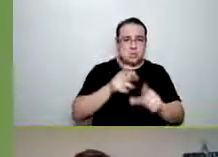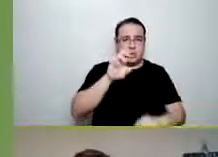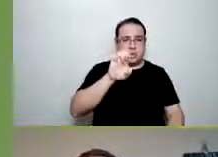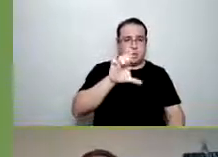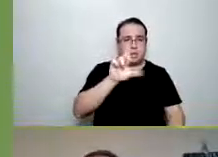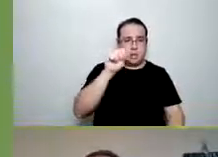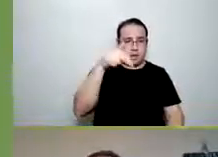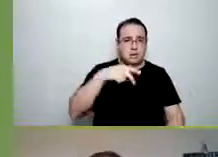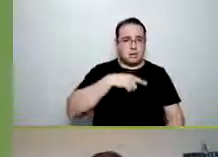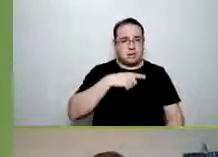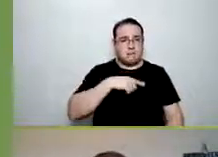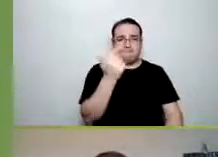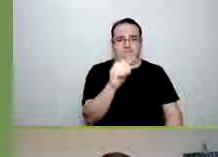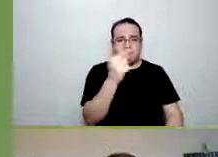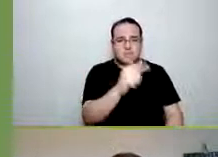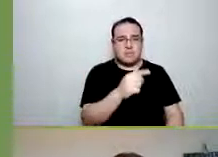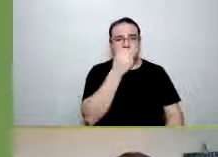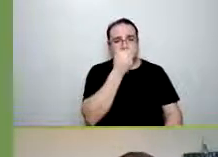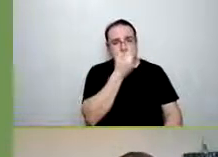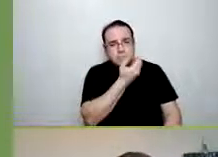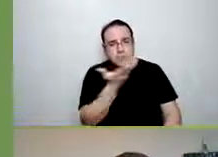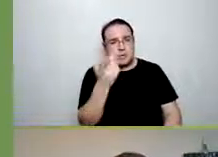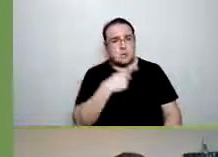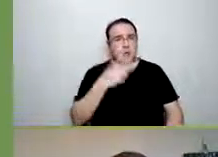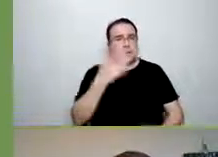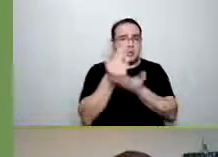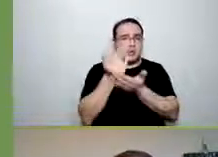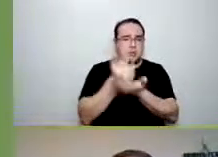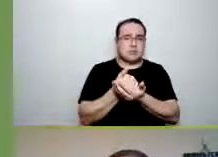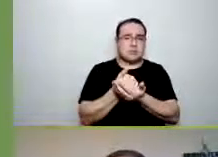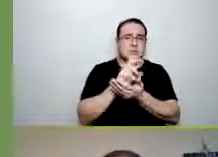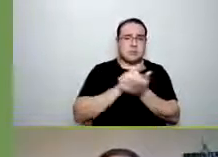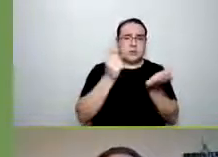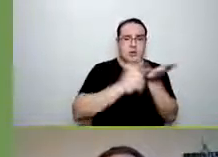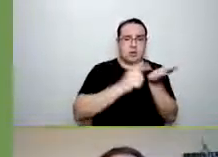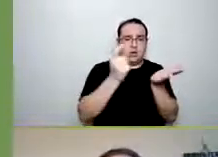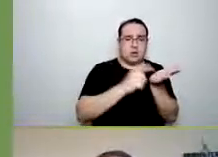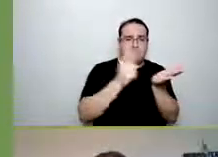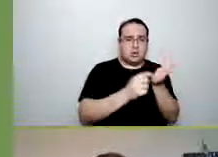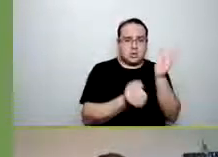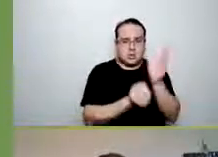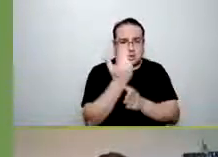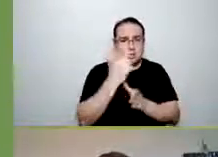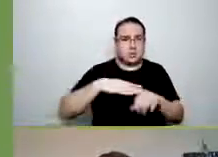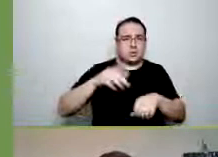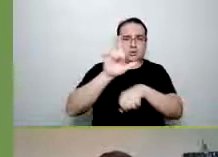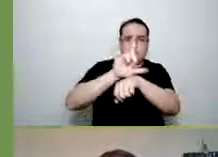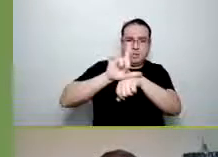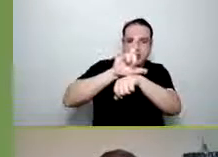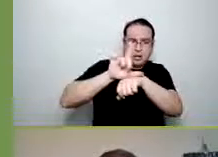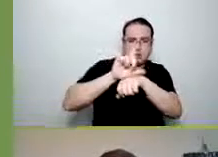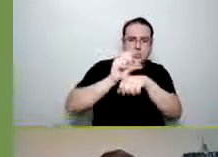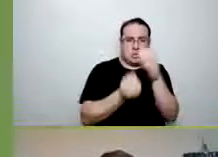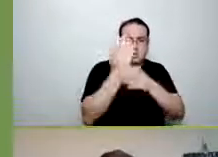outro lado, ainda não tem uma boa possibilidade de fazer a glosagem, de criar um léxico, de fazer toda essa